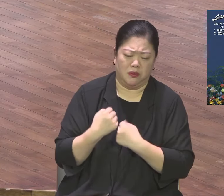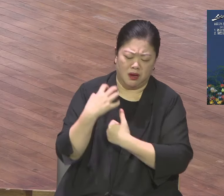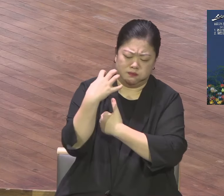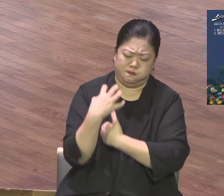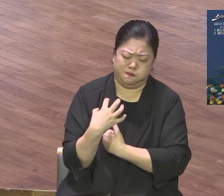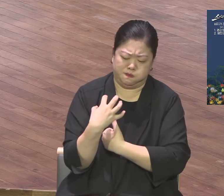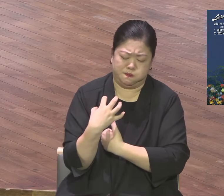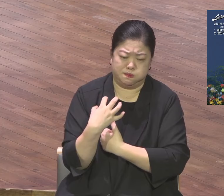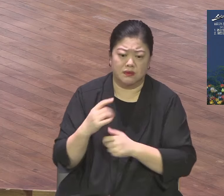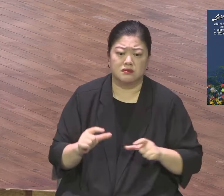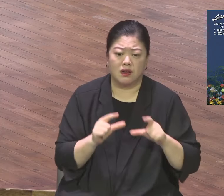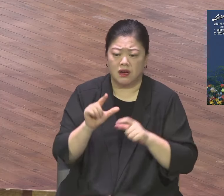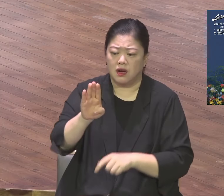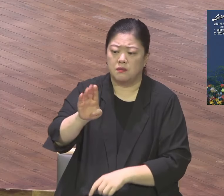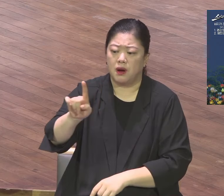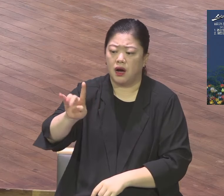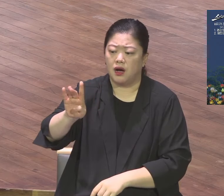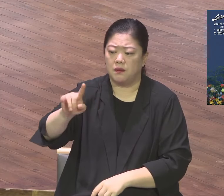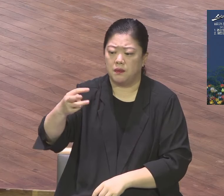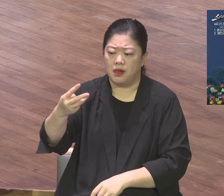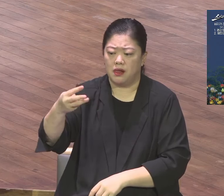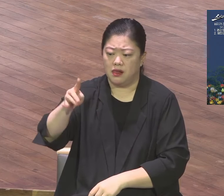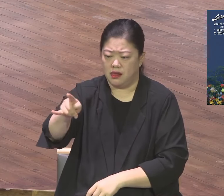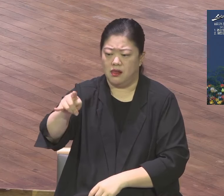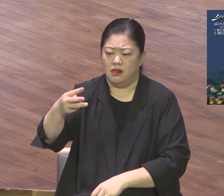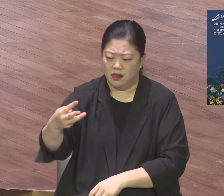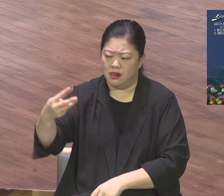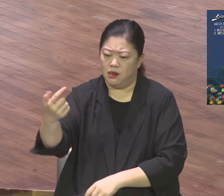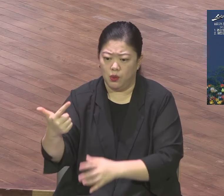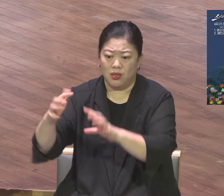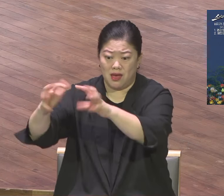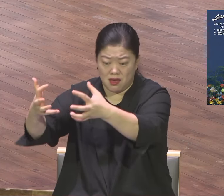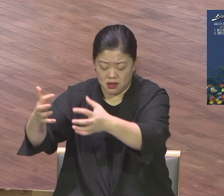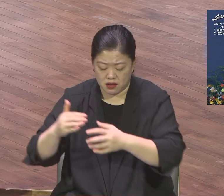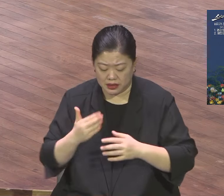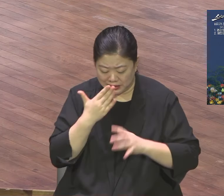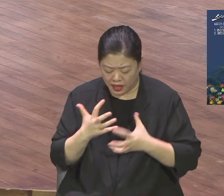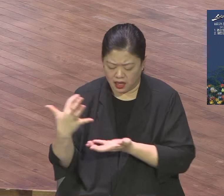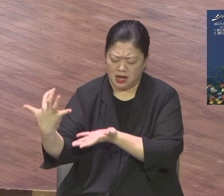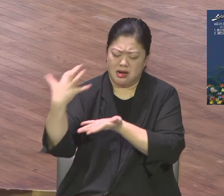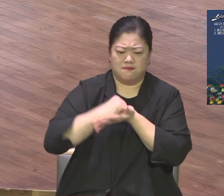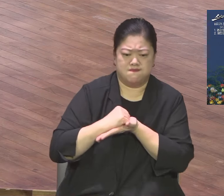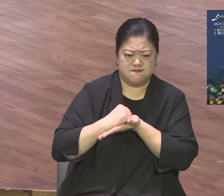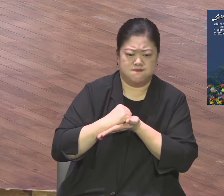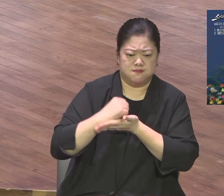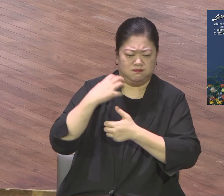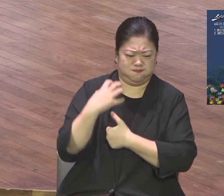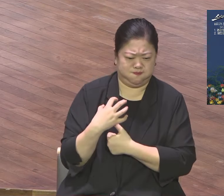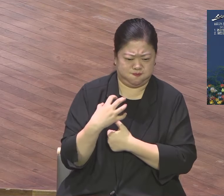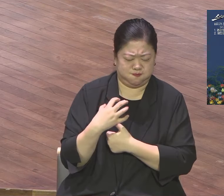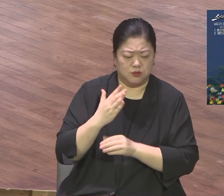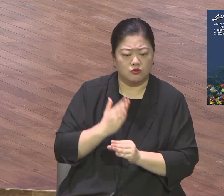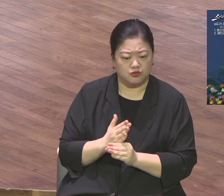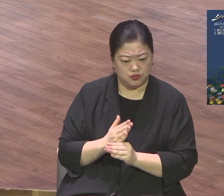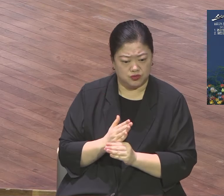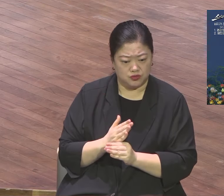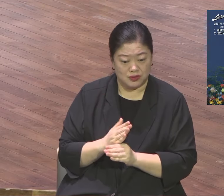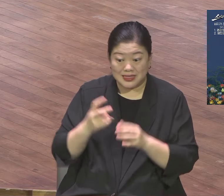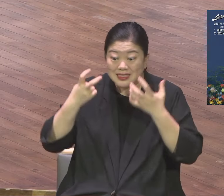지금 이스라엘에서 바벨론 포로로 잡혀왔어요. 그래서 하나님의 은혜로 다니엘은 왕궁에서 일을